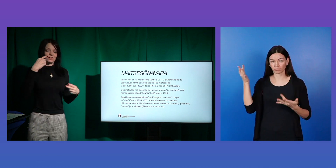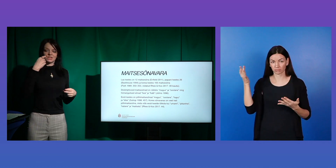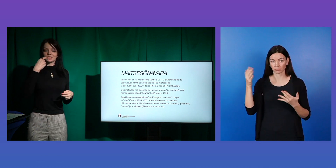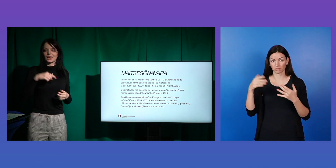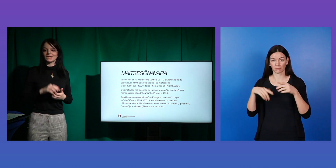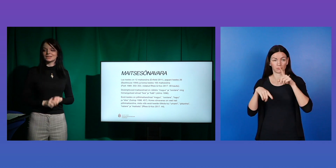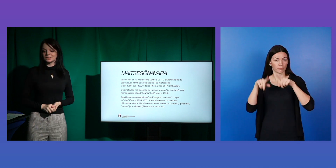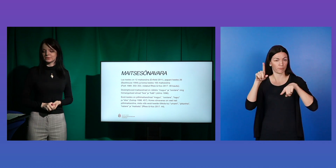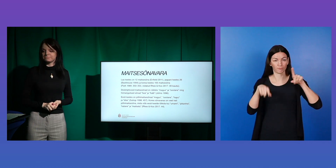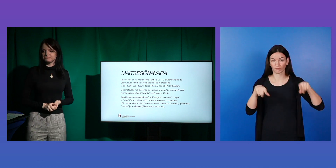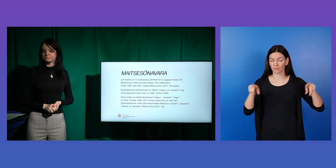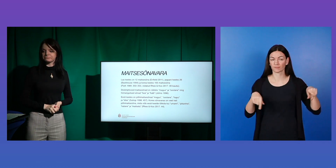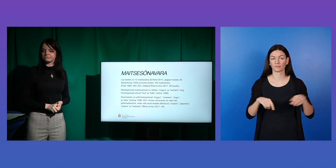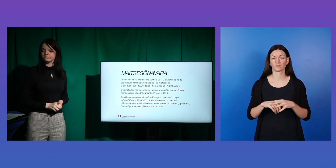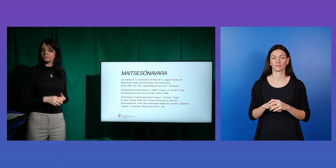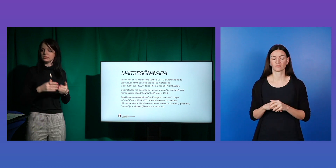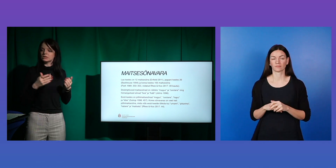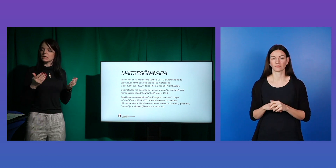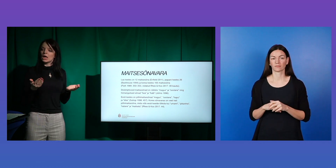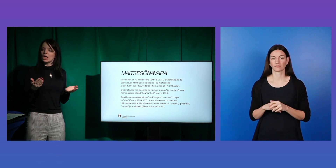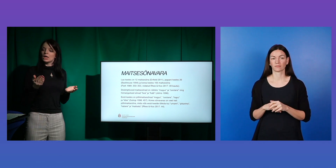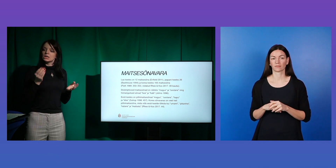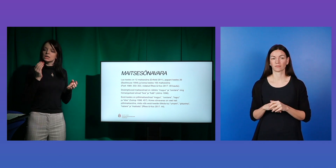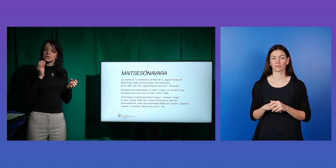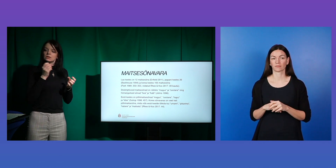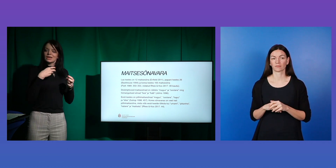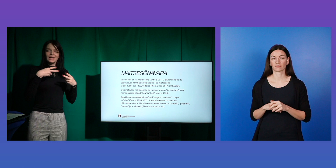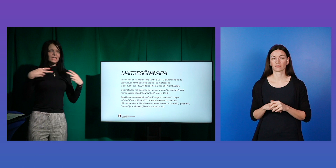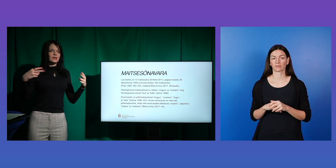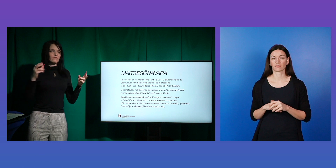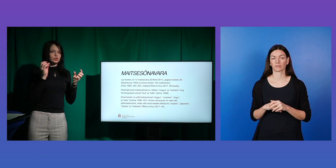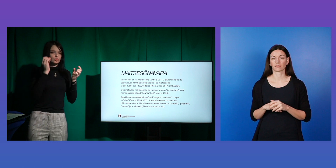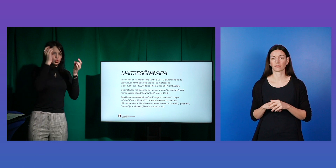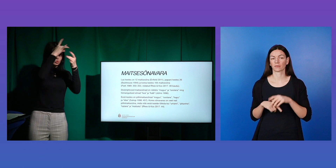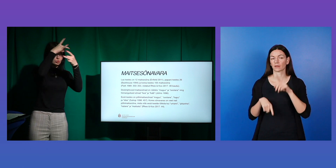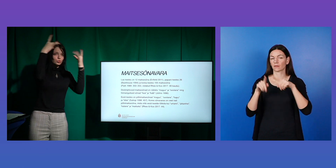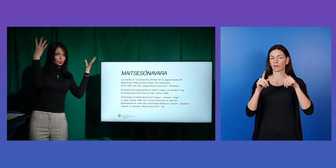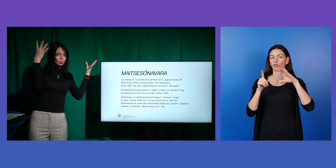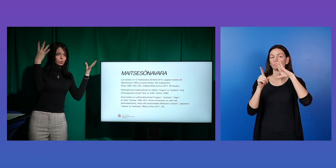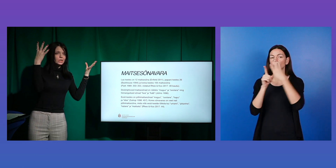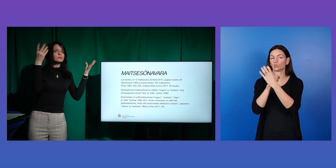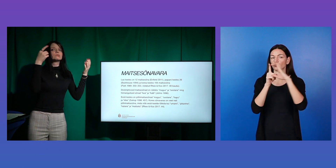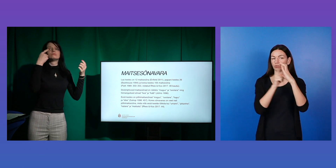Maitse sõnavarast natukene erinevates keeltes.